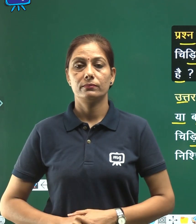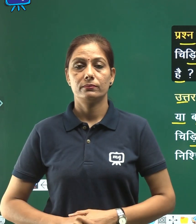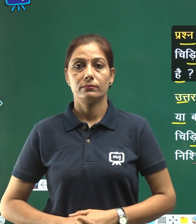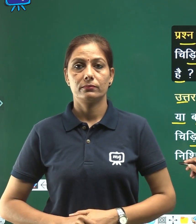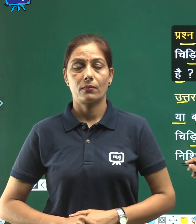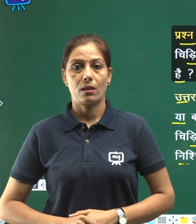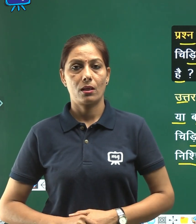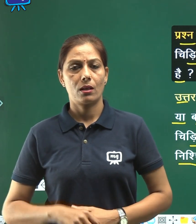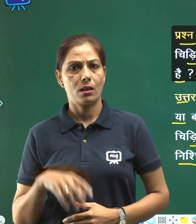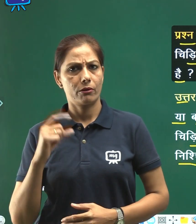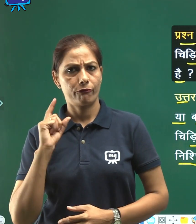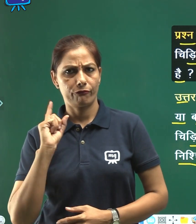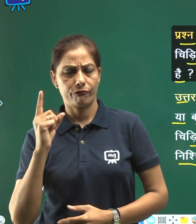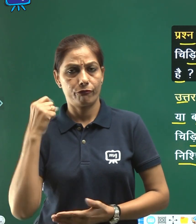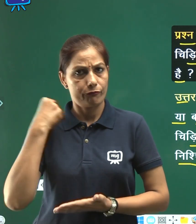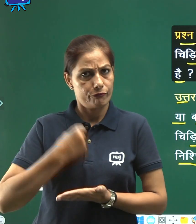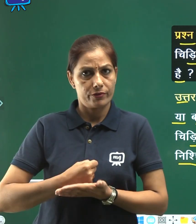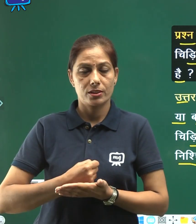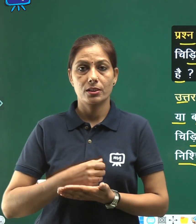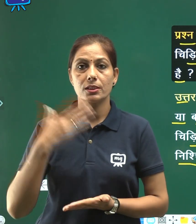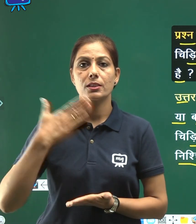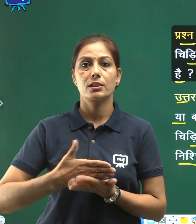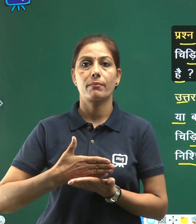की एक निश्चित सीमा है।